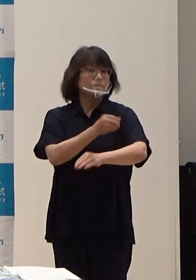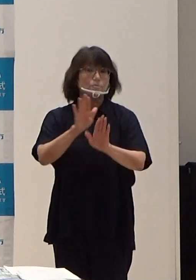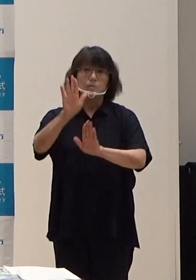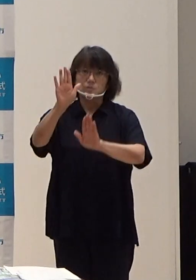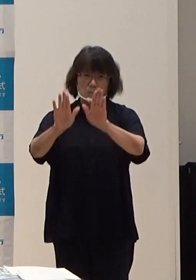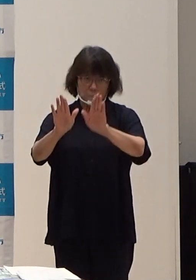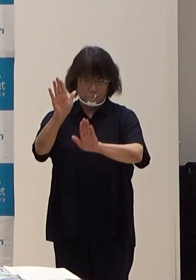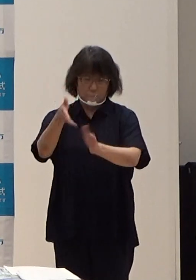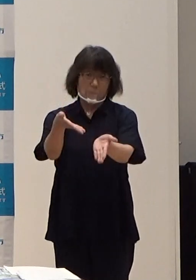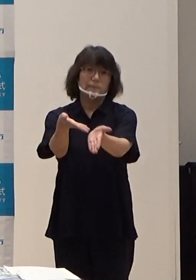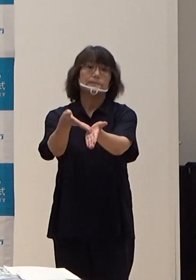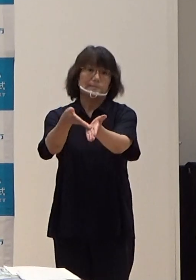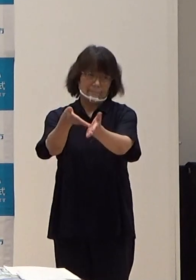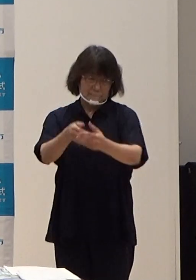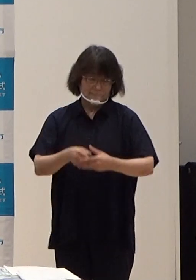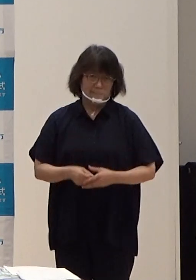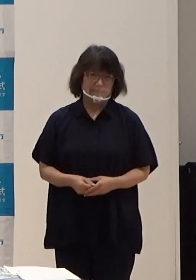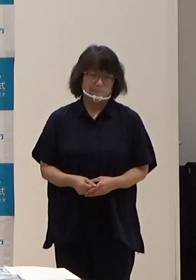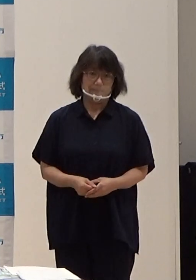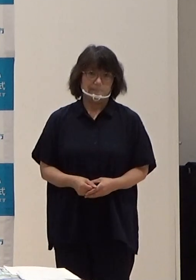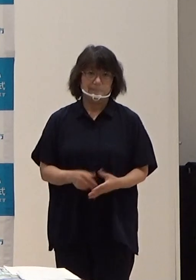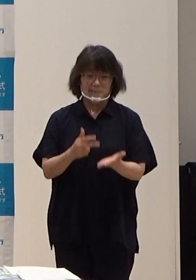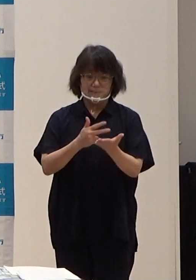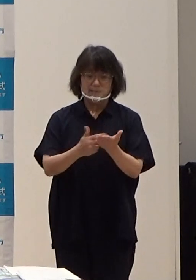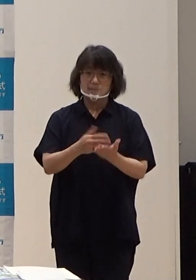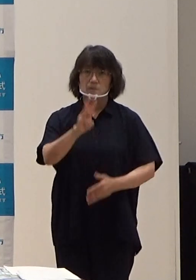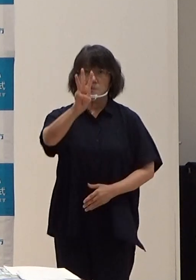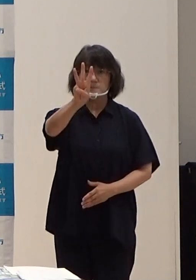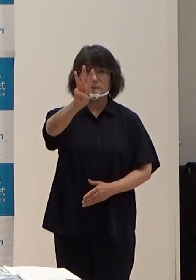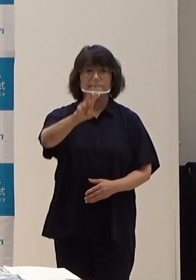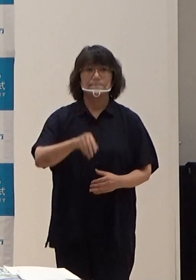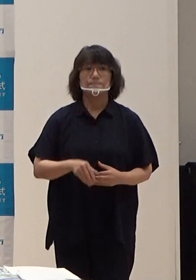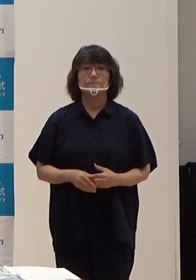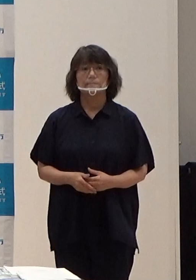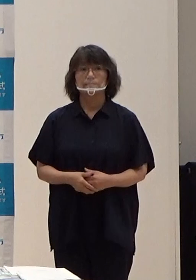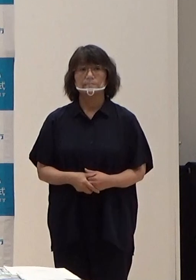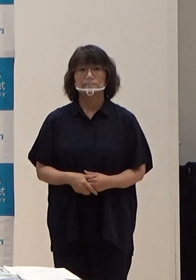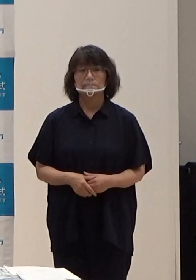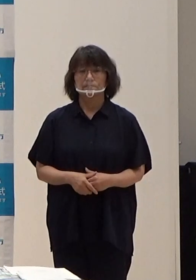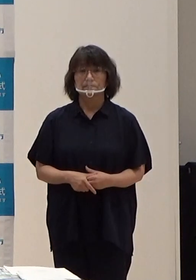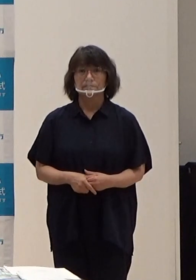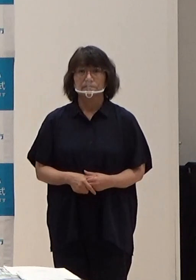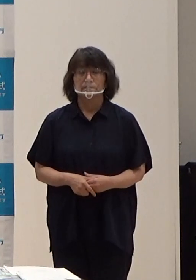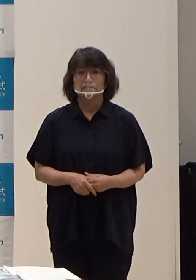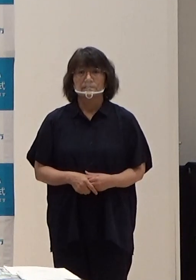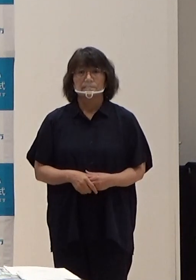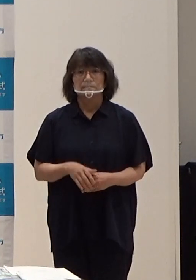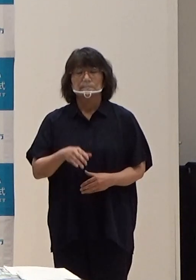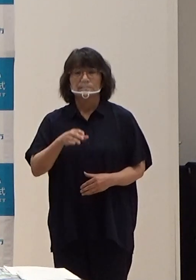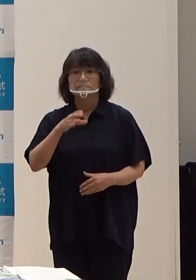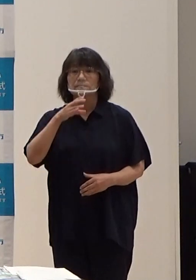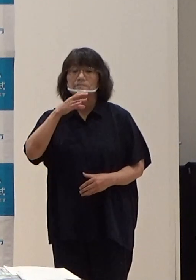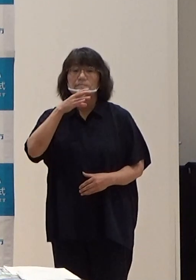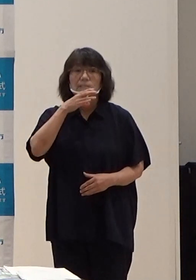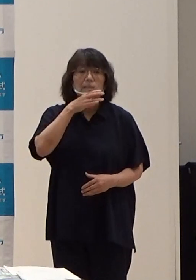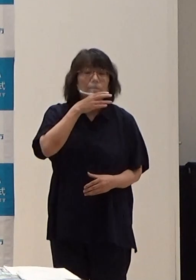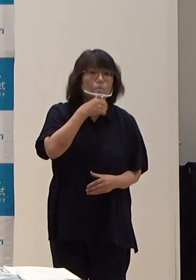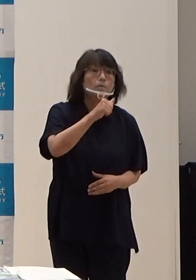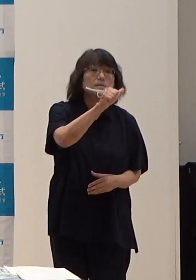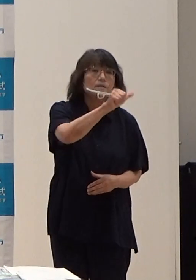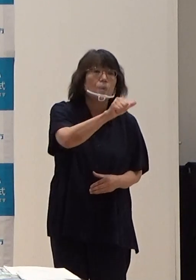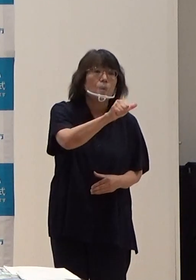げますと、資料3-2ページでございますが、5歳児から11歳児小児ですと、